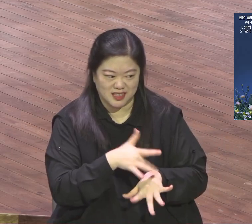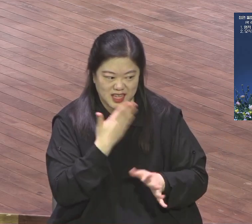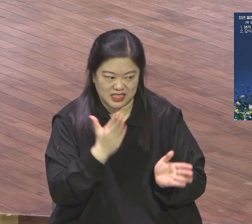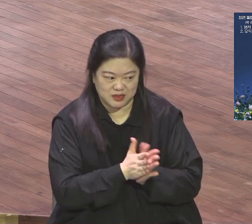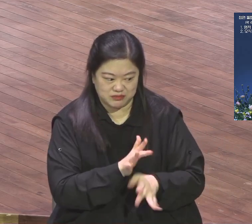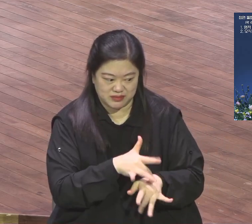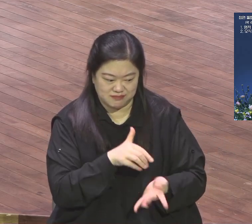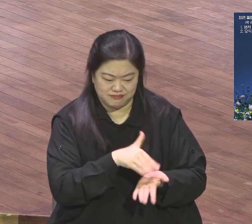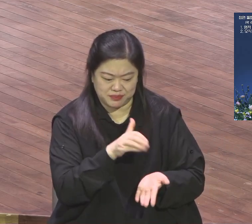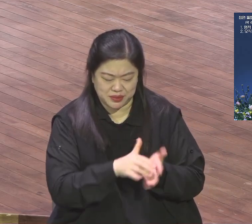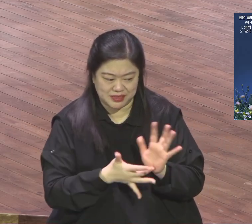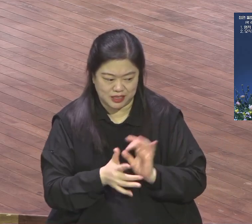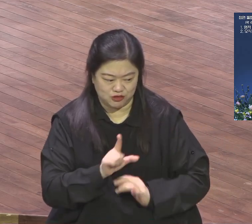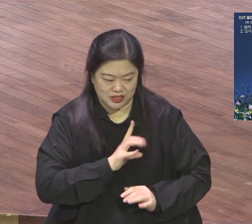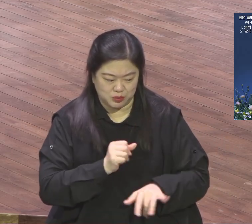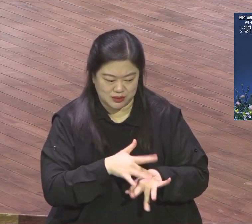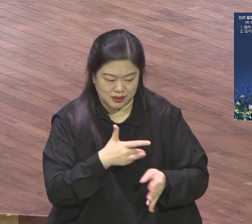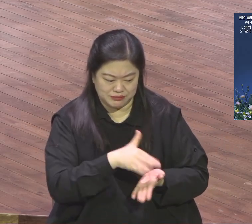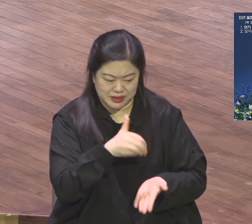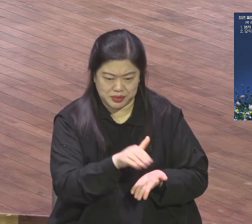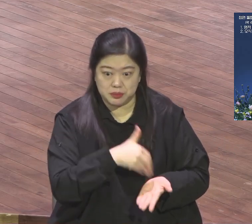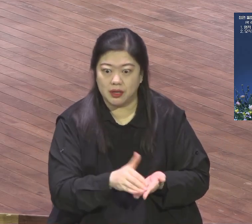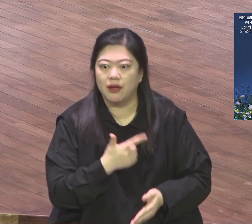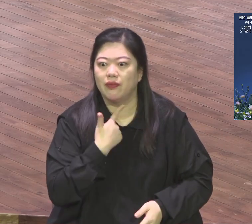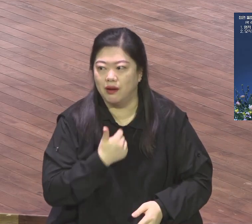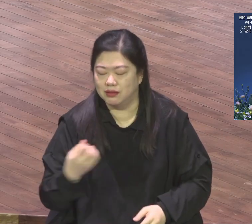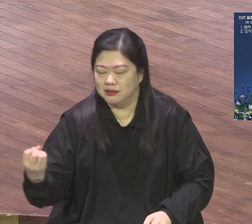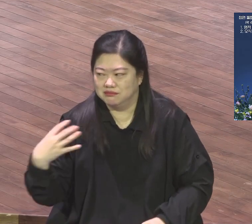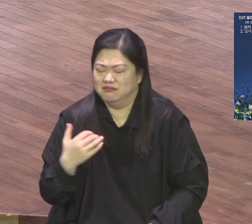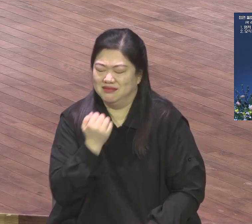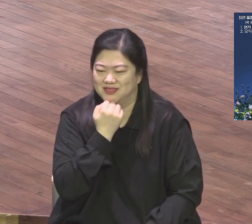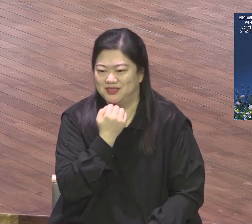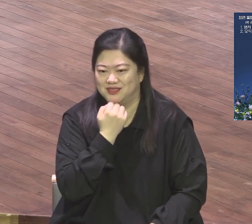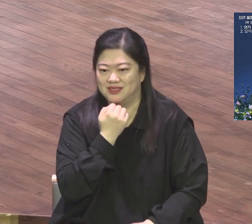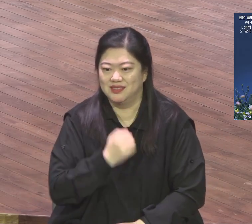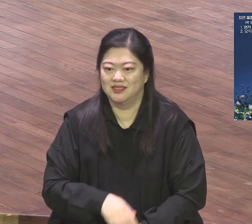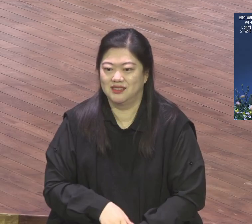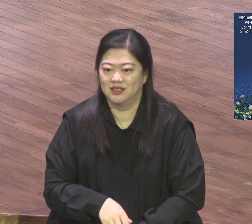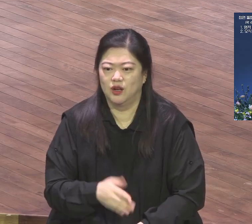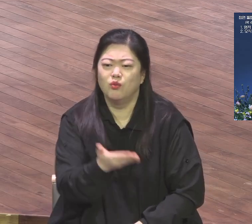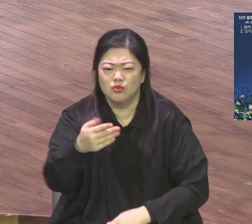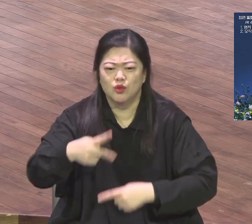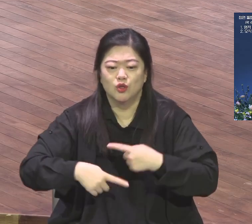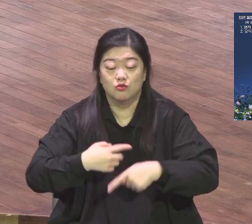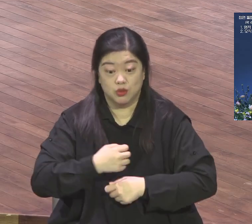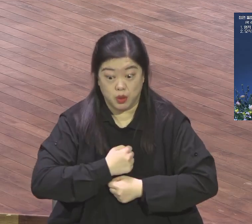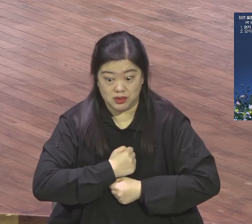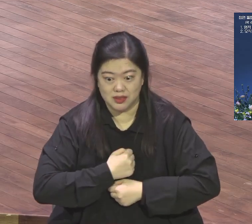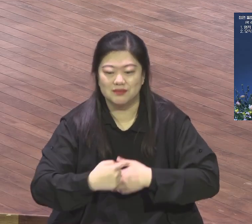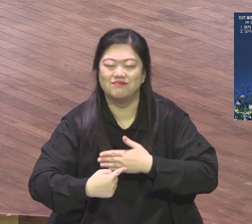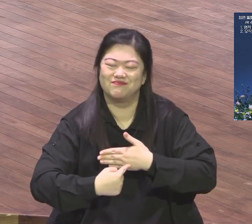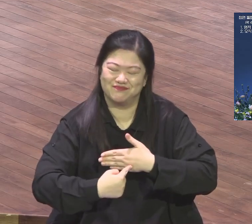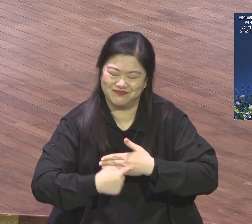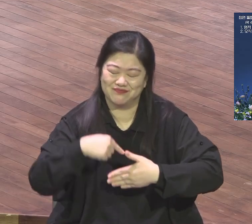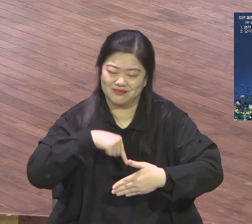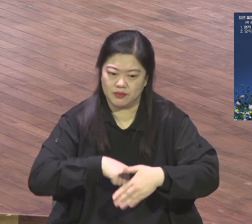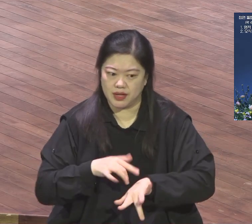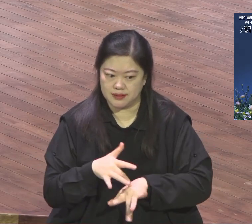그때 좋지 망한다니까. 하나님 앞에서 축복을 다 뺏겨버려.